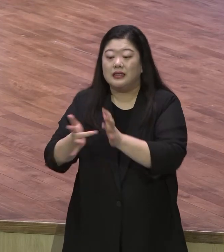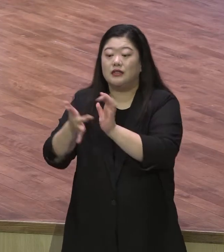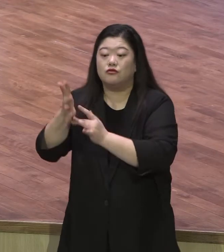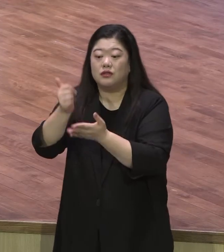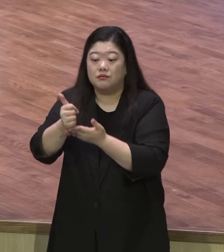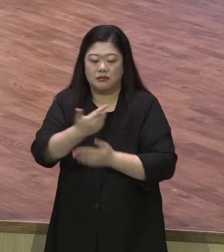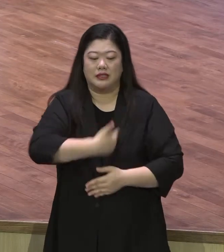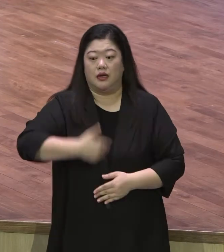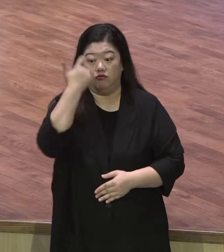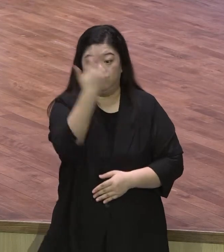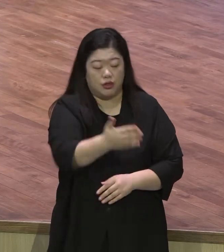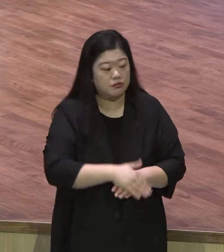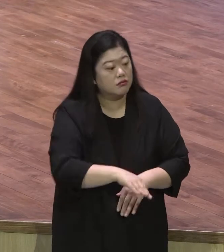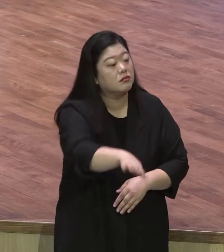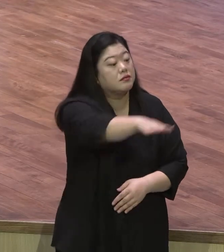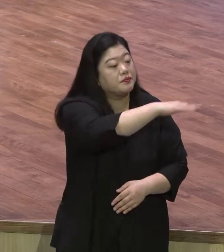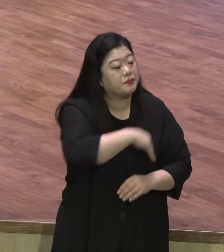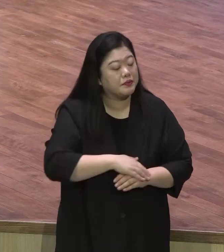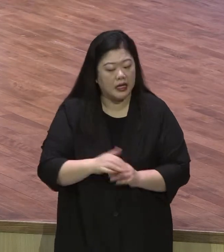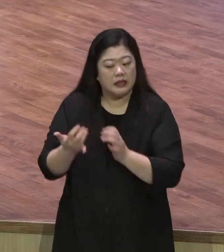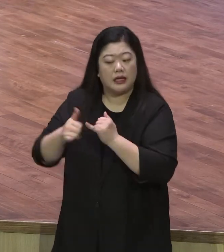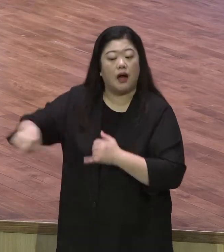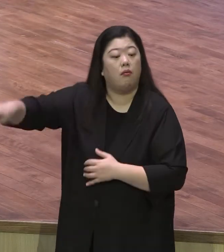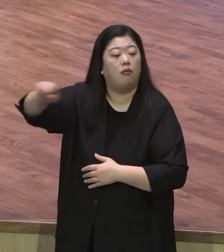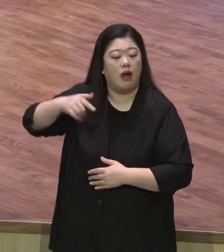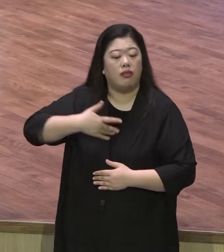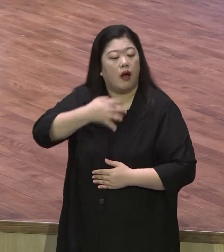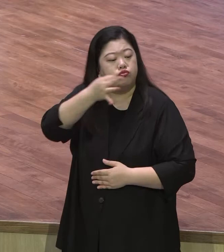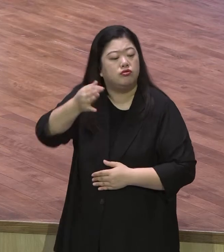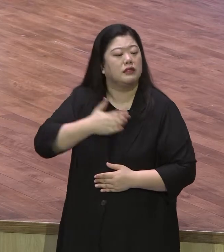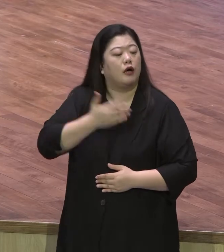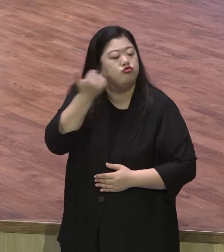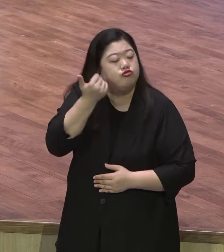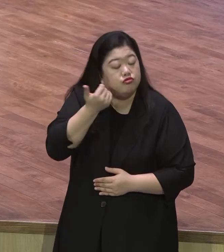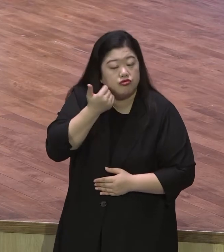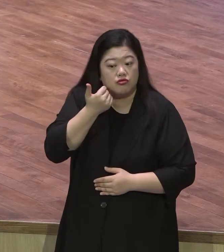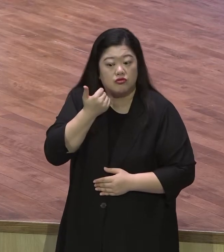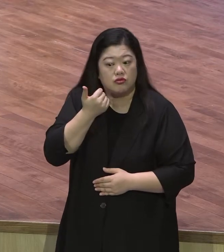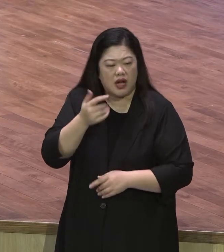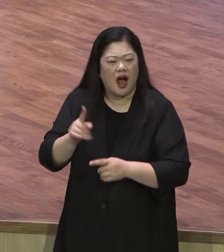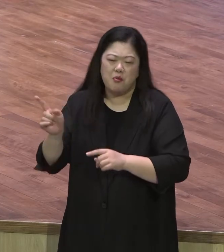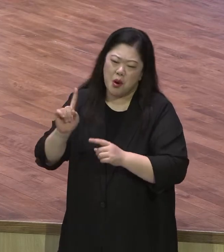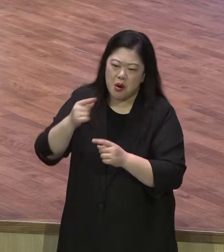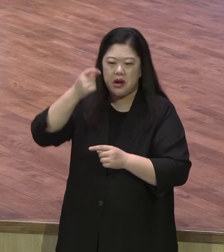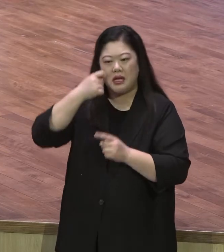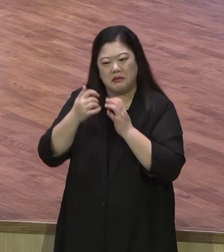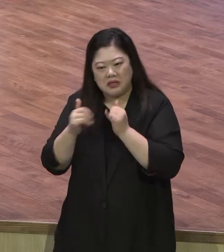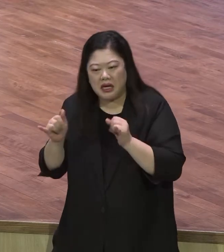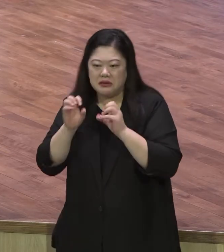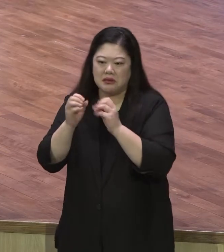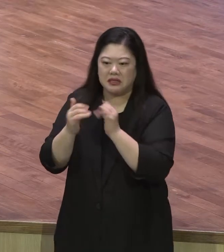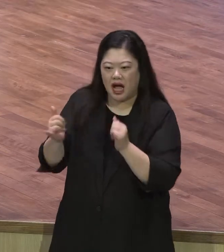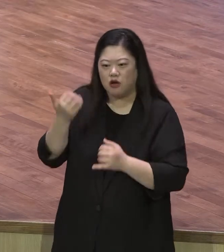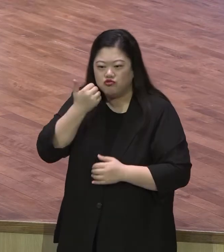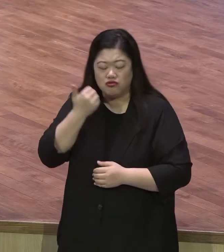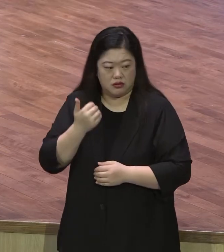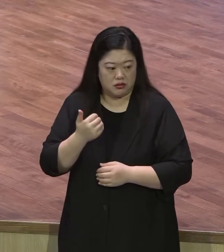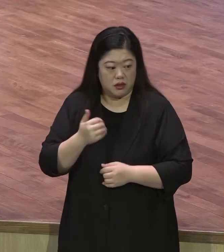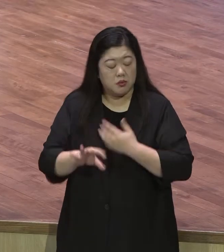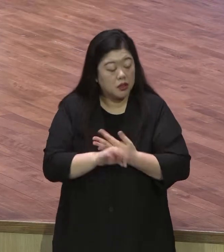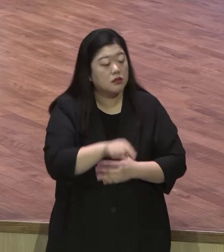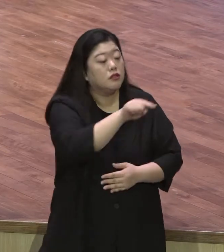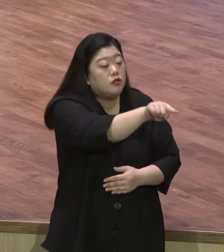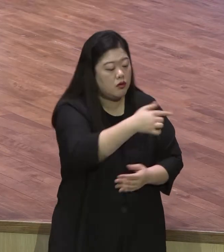누구라 하더냐 그러고 나서 제자들에게 너희들은 나를 누구라고 믿고 따르느냐라고 그렇게 질문을